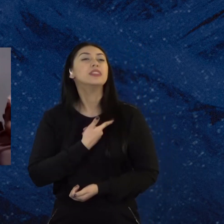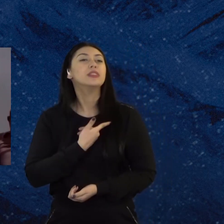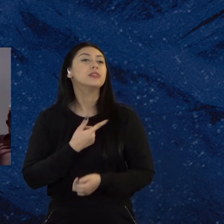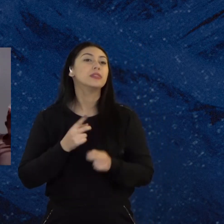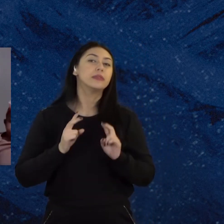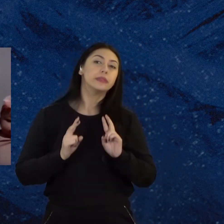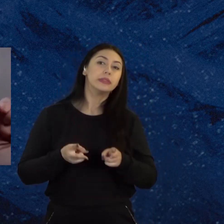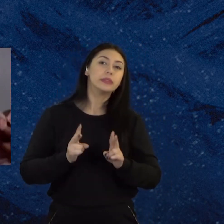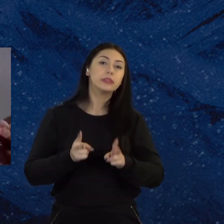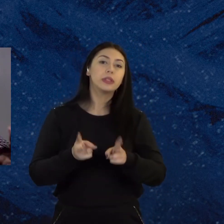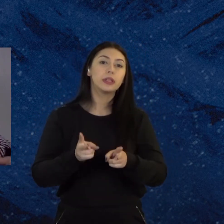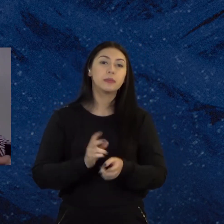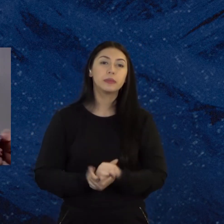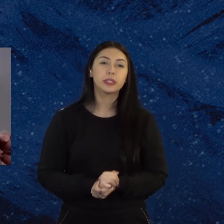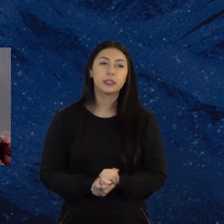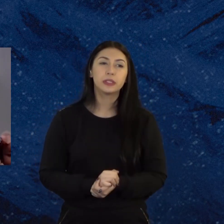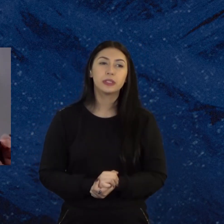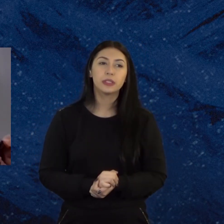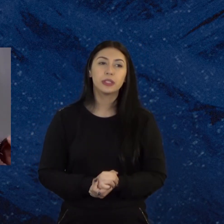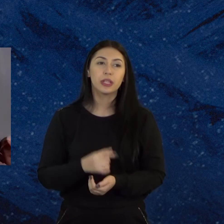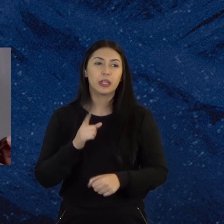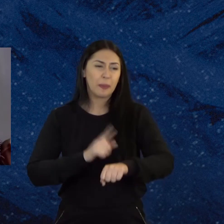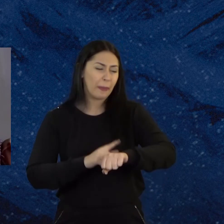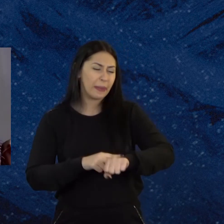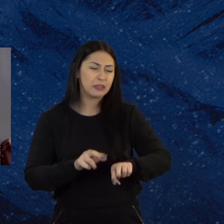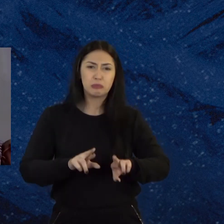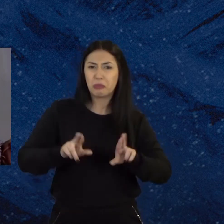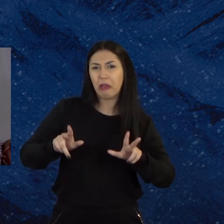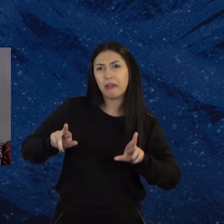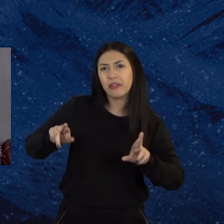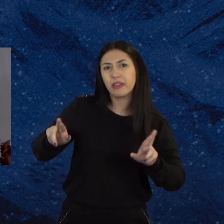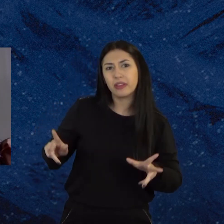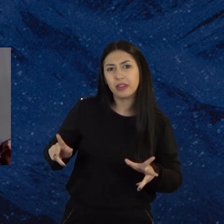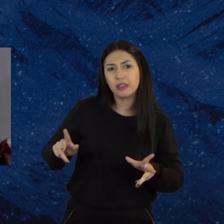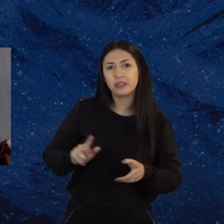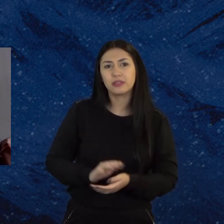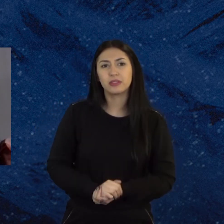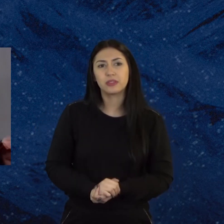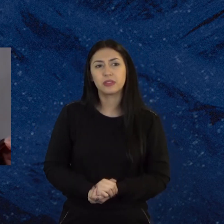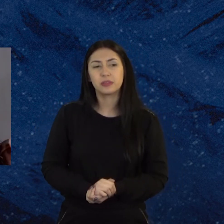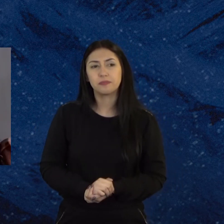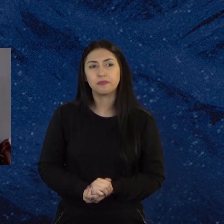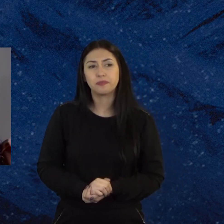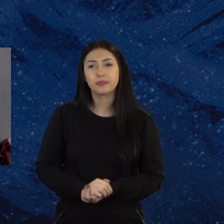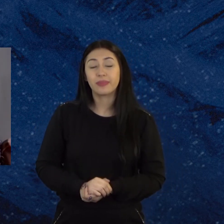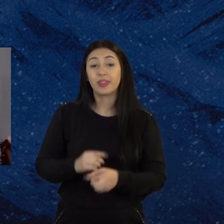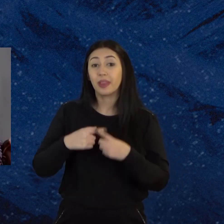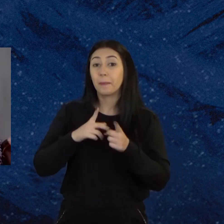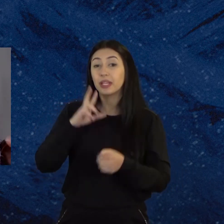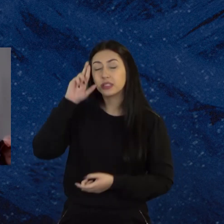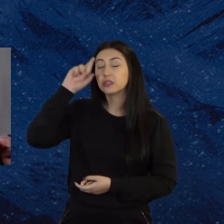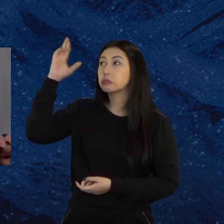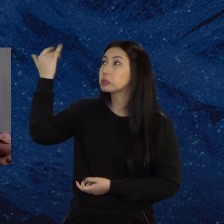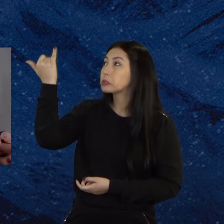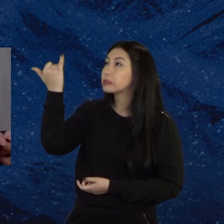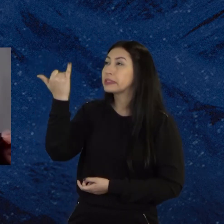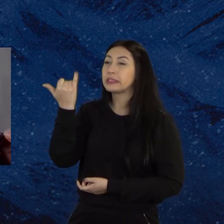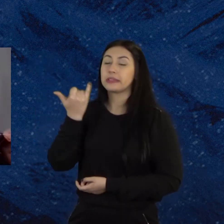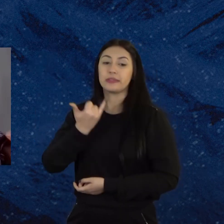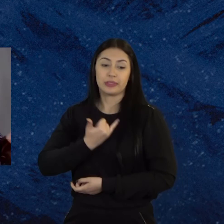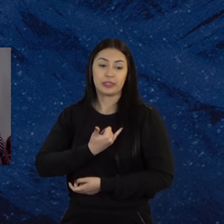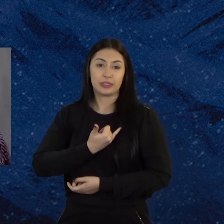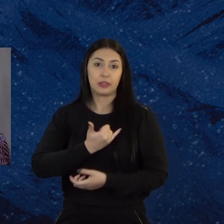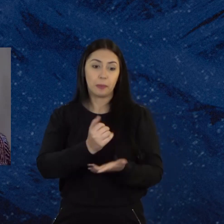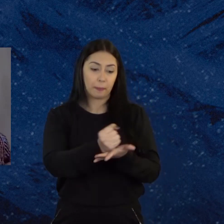assim, tão diversificado de coisas que nós estamos a ver, e o Senhor vem nos falar que nessa essa